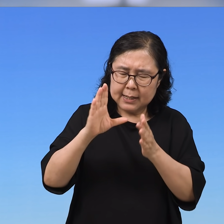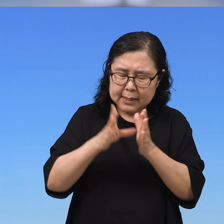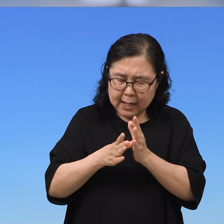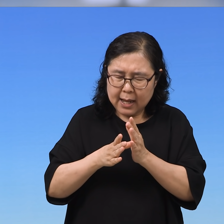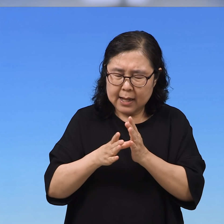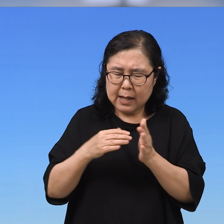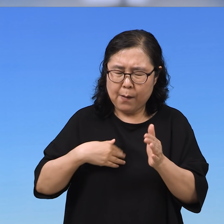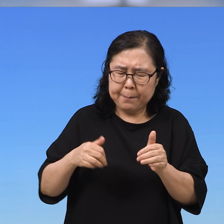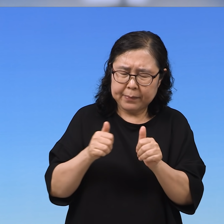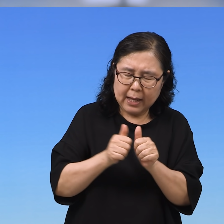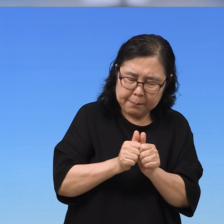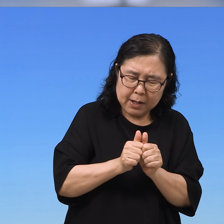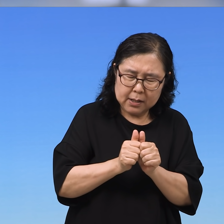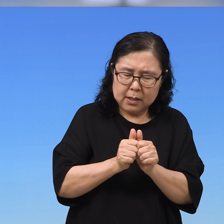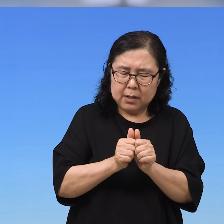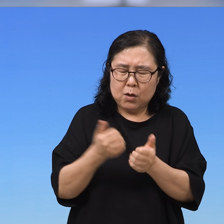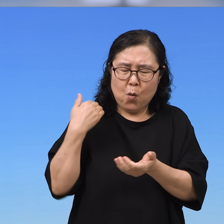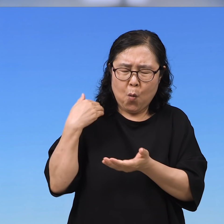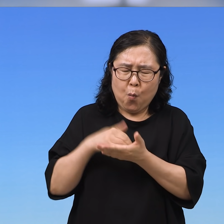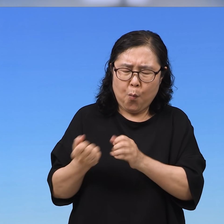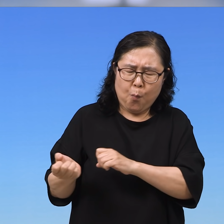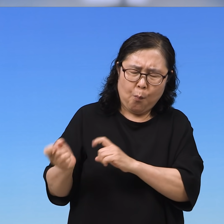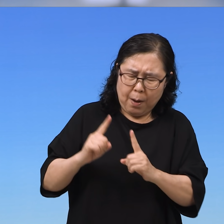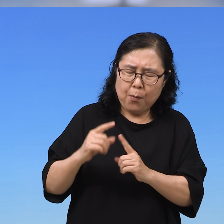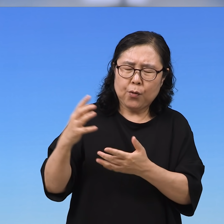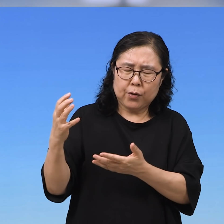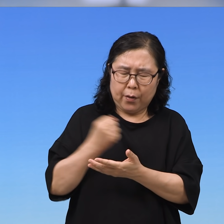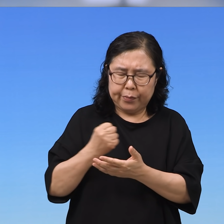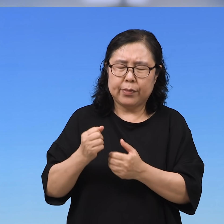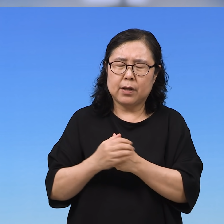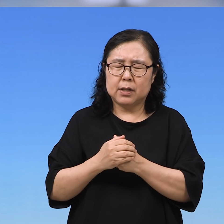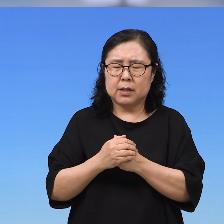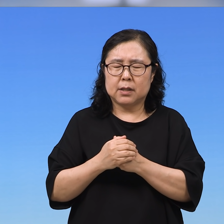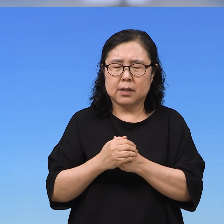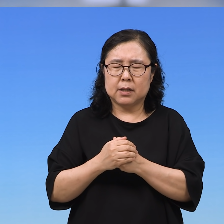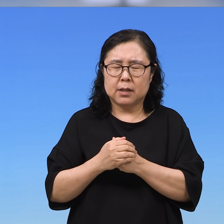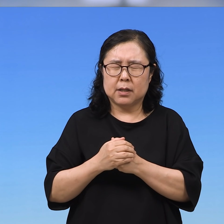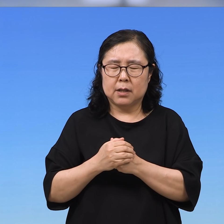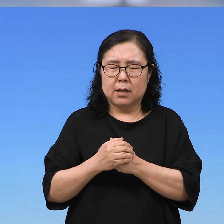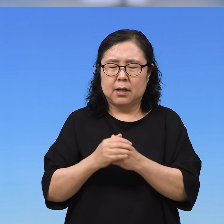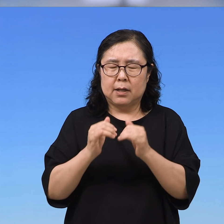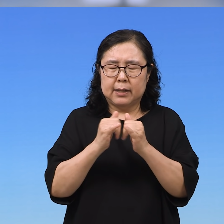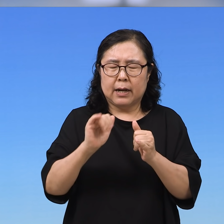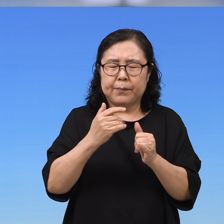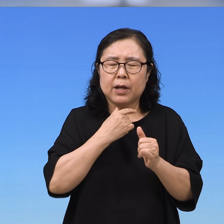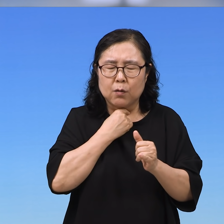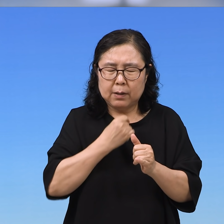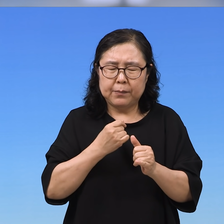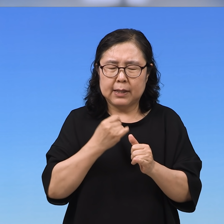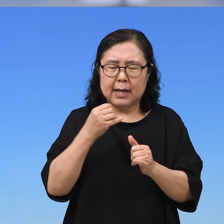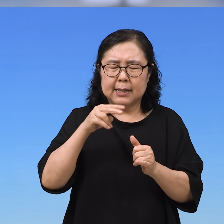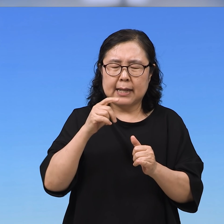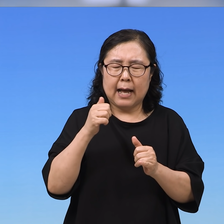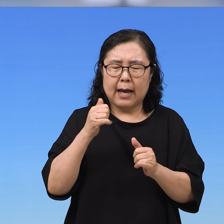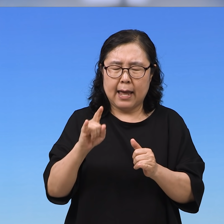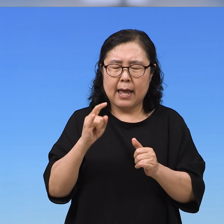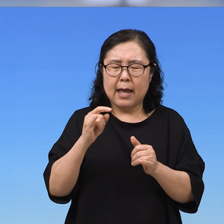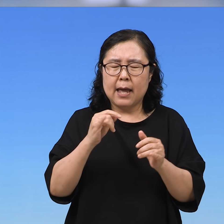다가오면은 시들시들하던 그들이 살아나고 회복이 되는 하나님, 사해 바다 같은 인생 되지 않기를